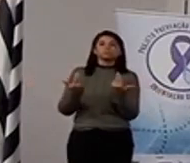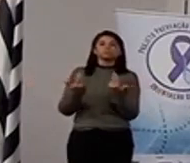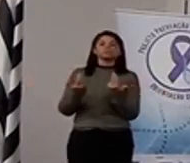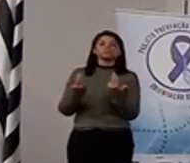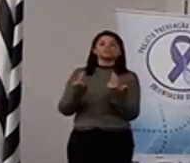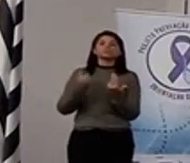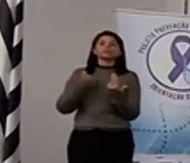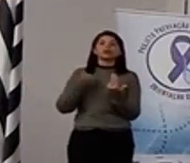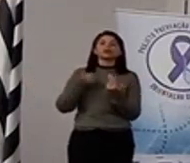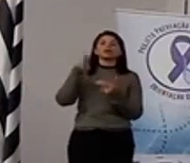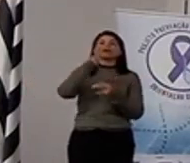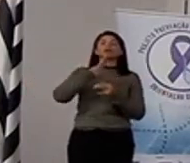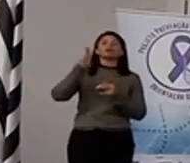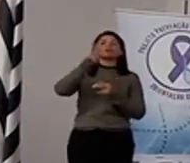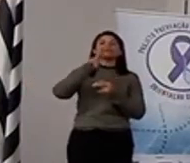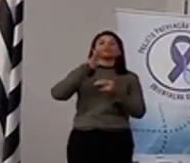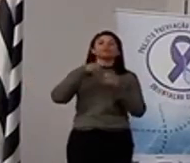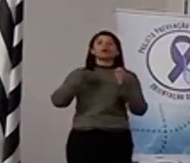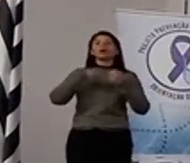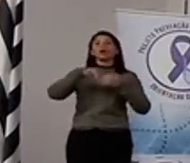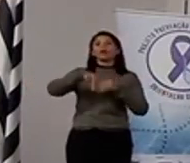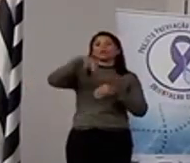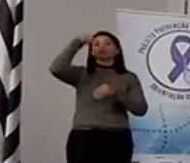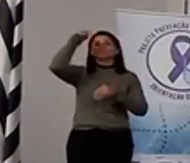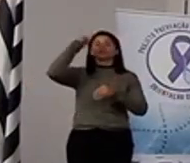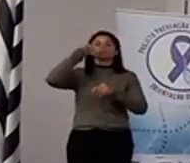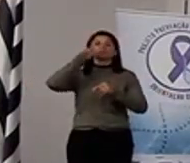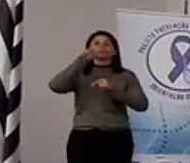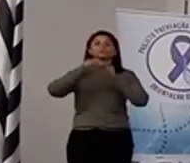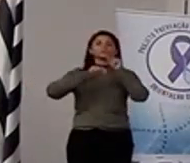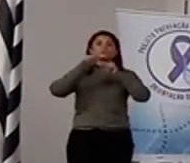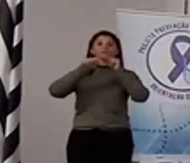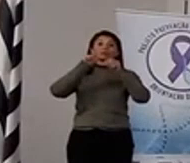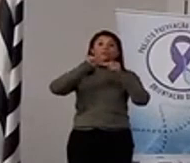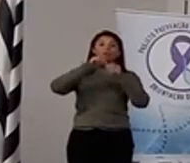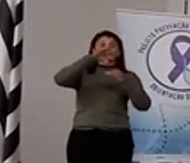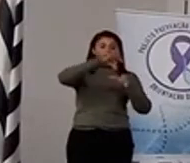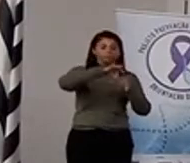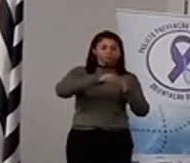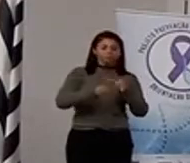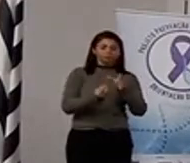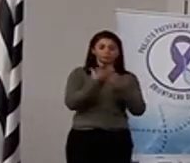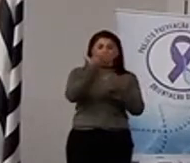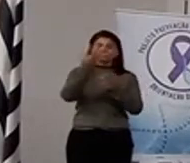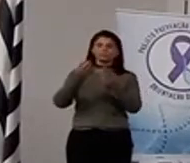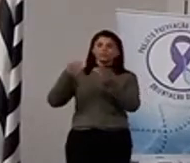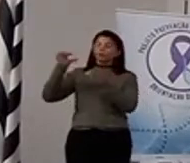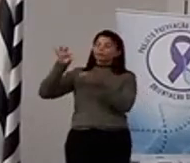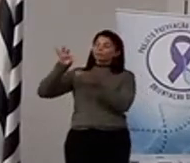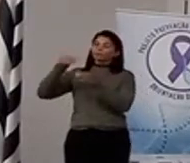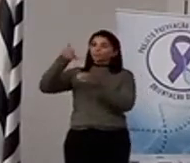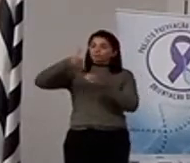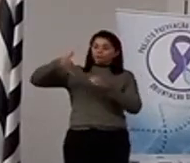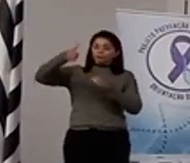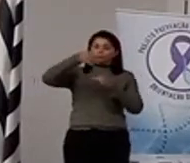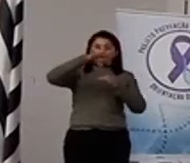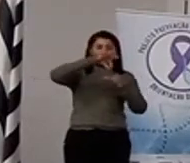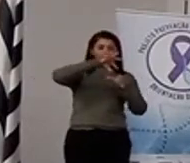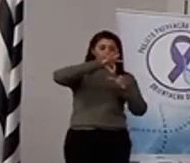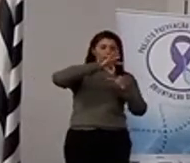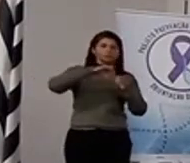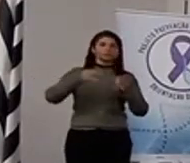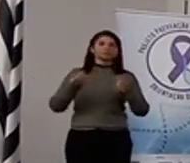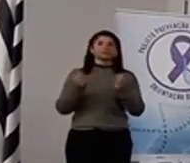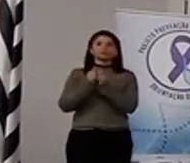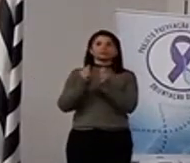naquela associação de pacientes lá do Nordeste que produz cannabis, aí fazem o óleo lá e pingam o óleo junto. Entendeu? Então, assim,